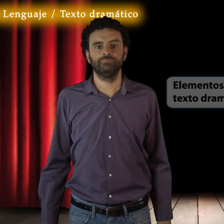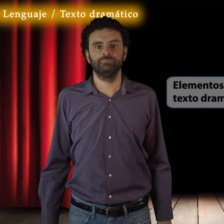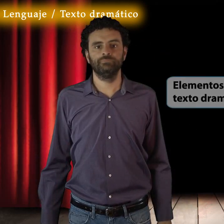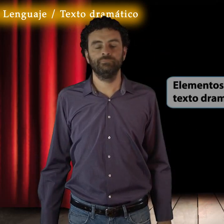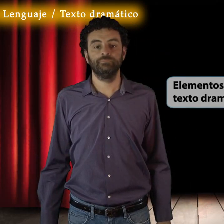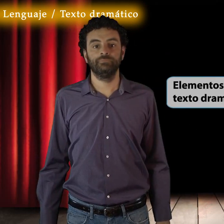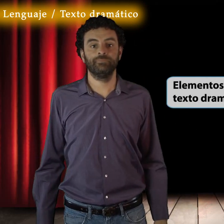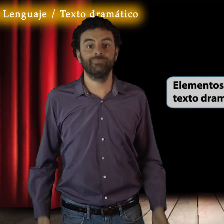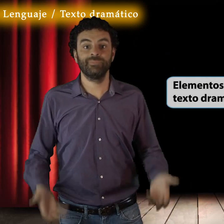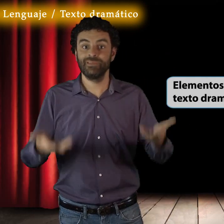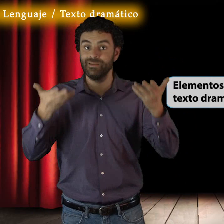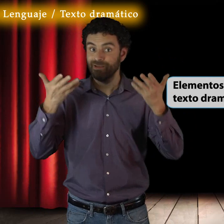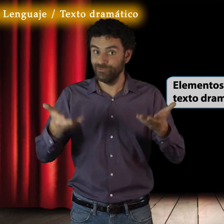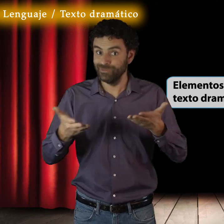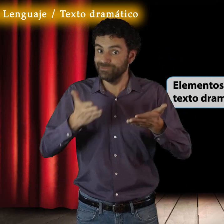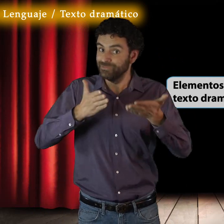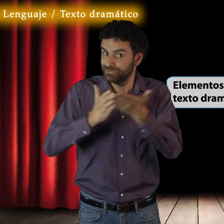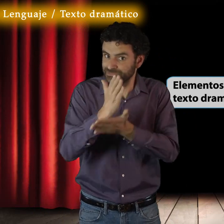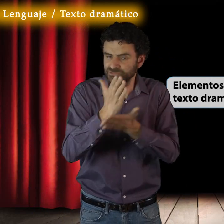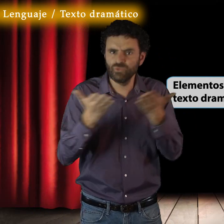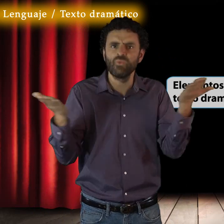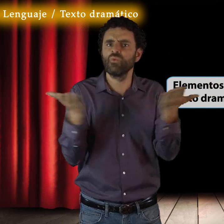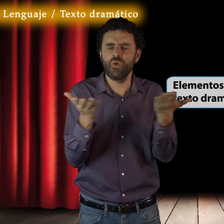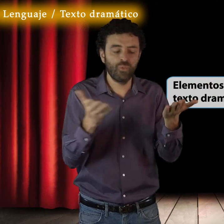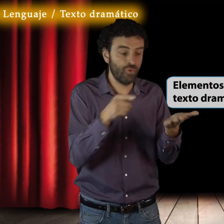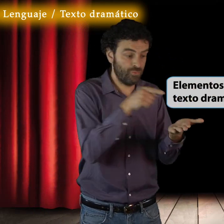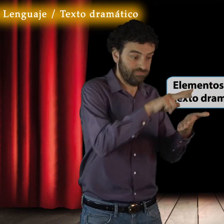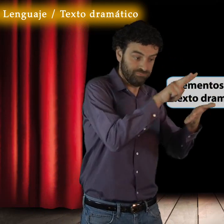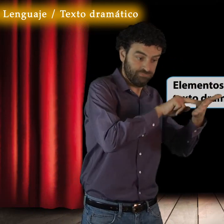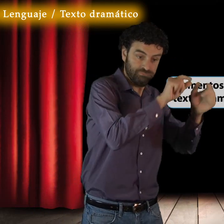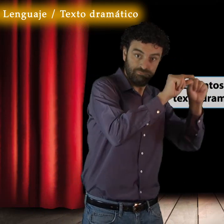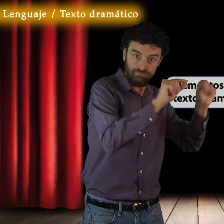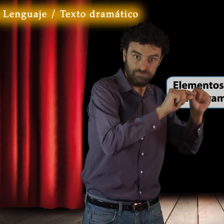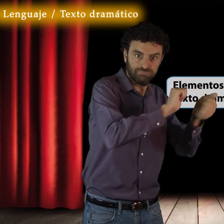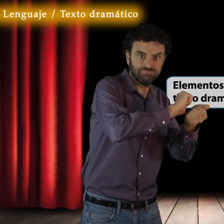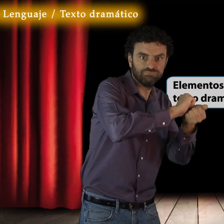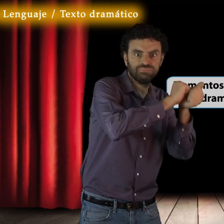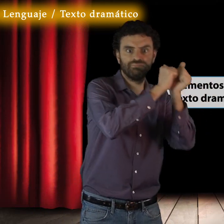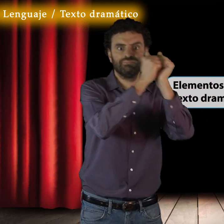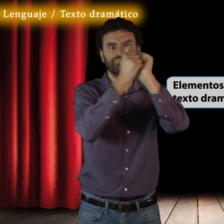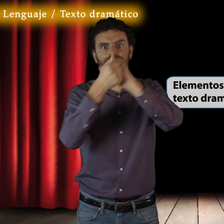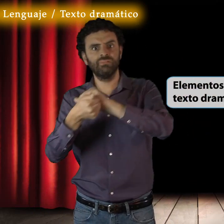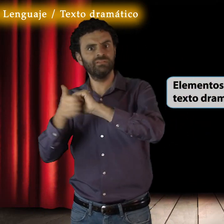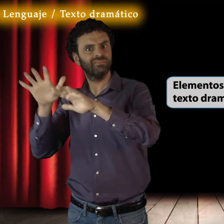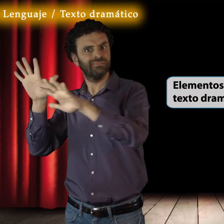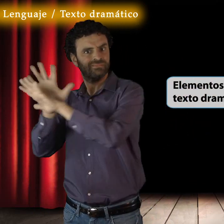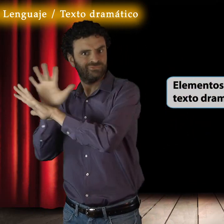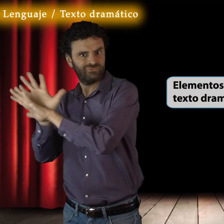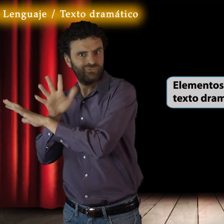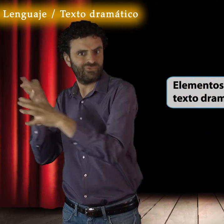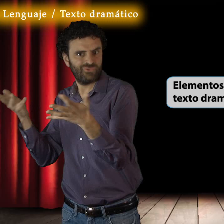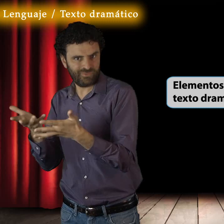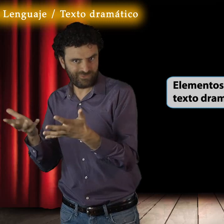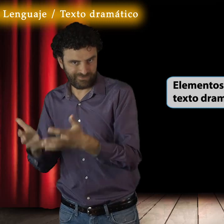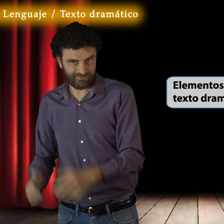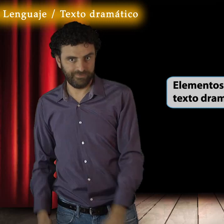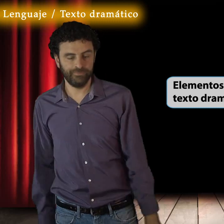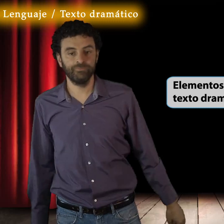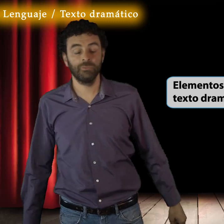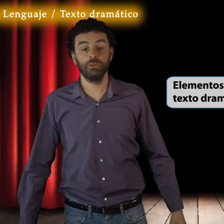ahora los elementos del texto dramático son los personajes el director de escena el espacio el